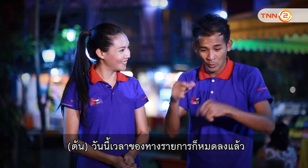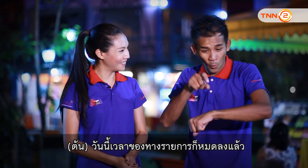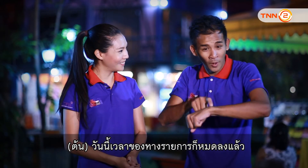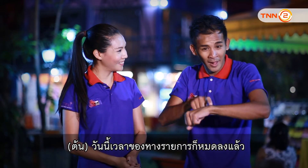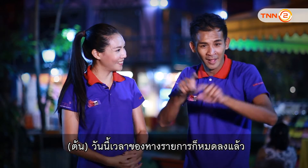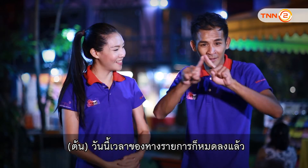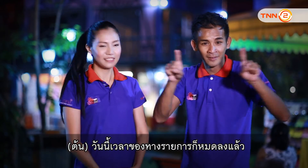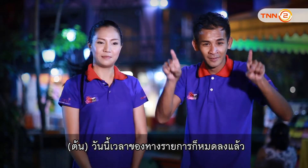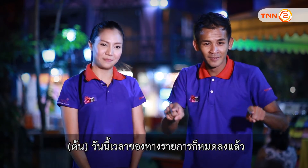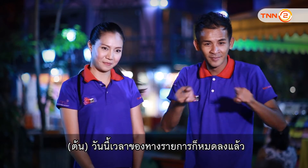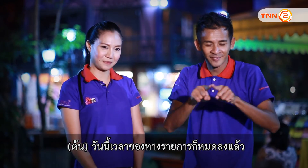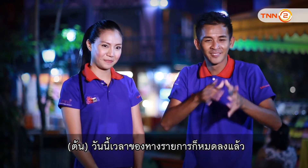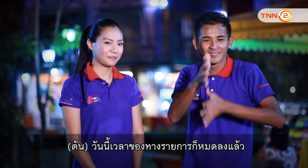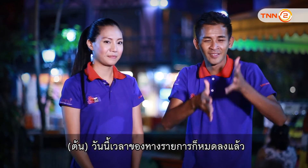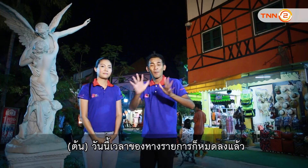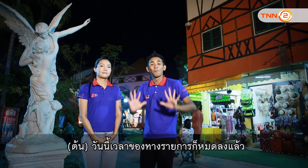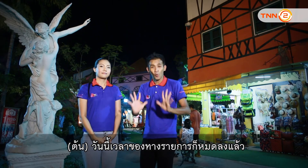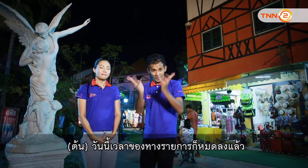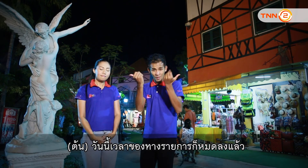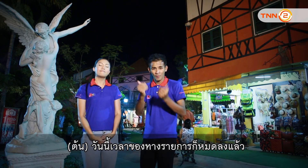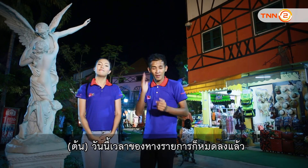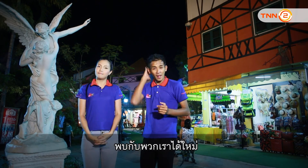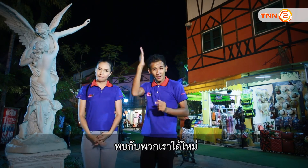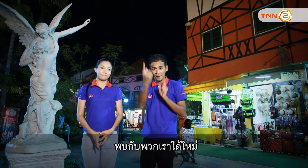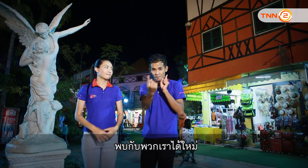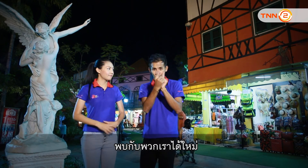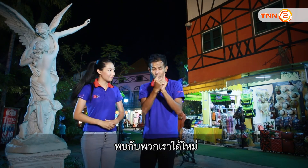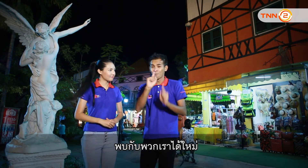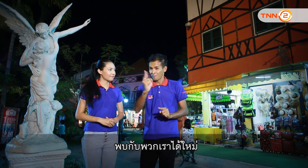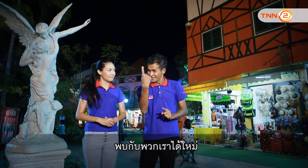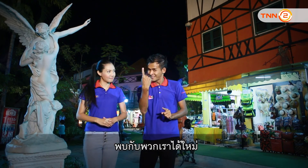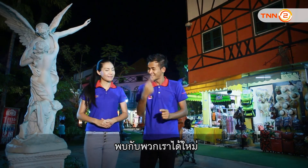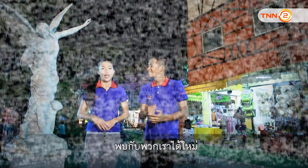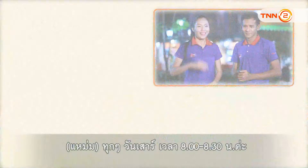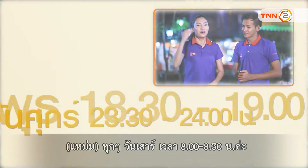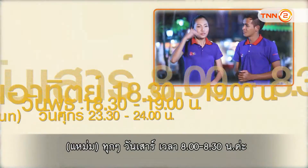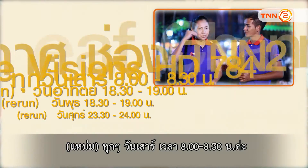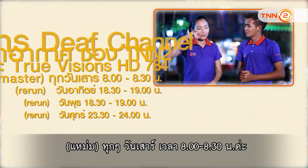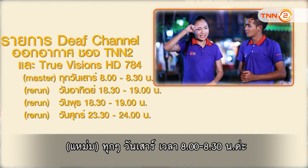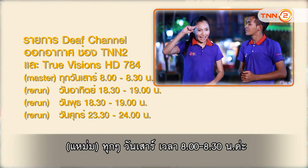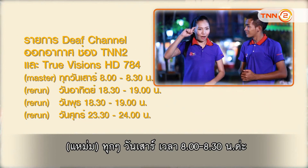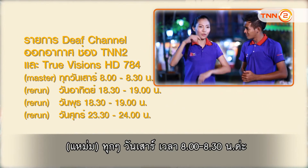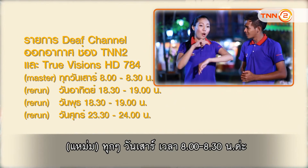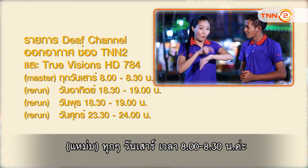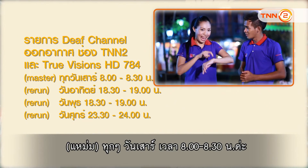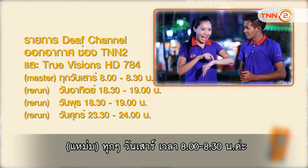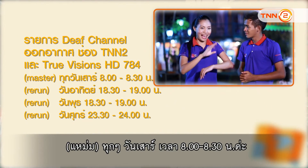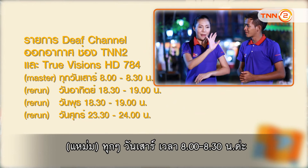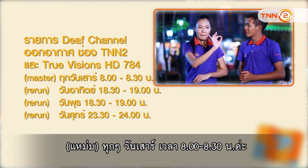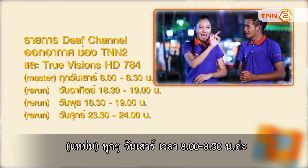ทางรายการได้หมดลงแล้วพบกับพวกเราได้ใหม ่ทุกๆวันเสาร์เวลา8นาฬิ